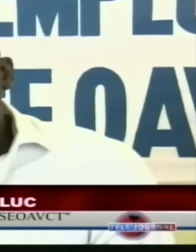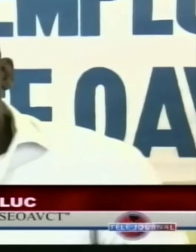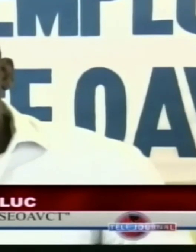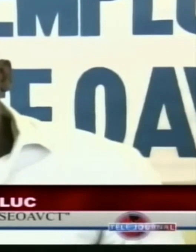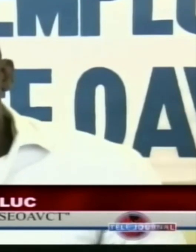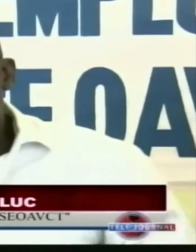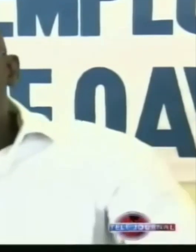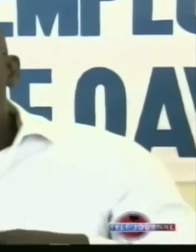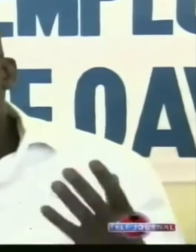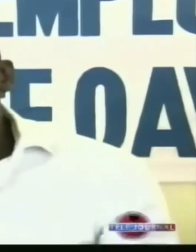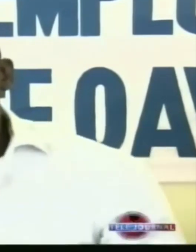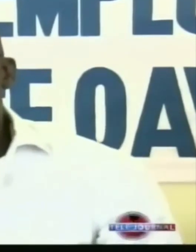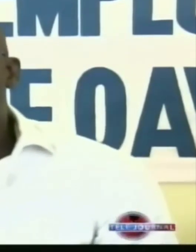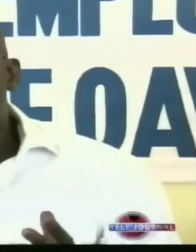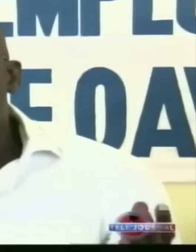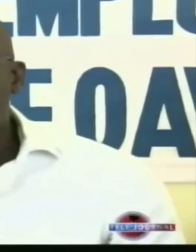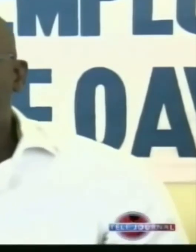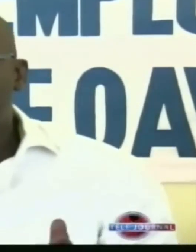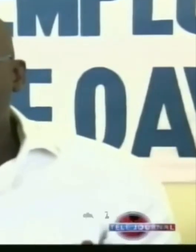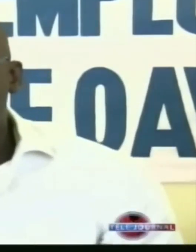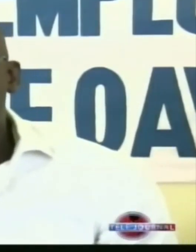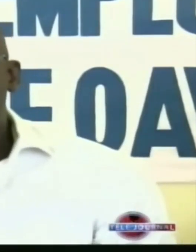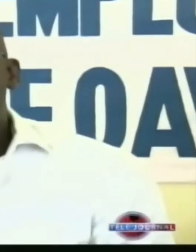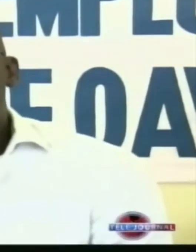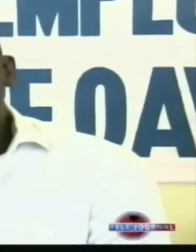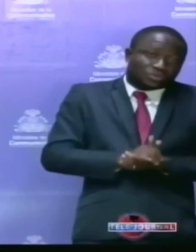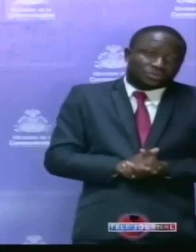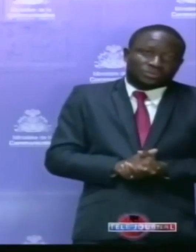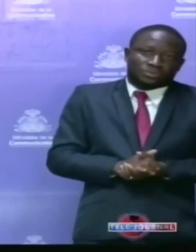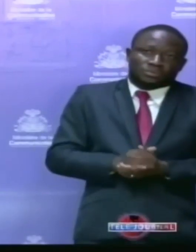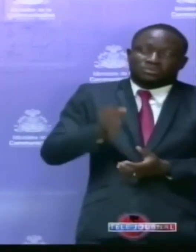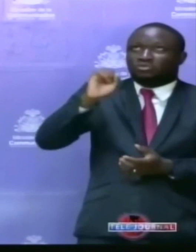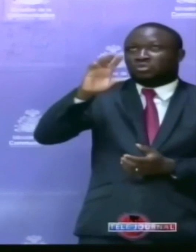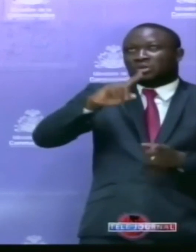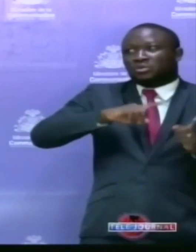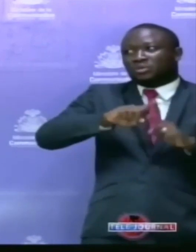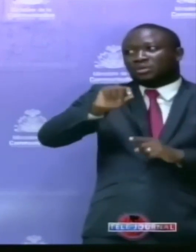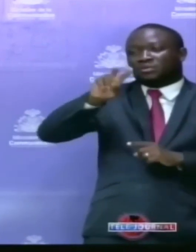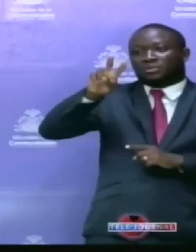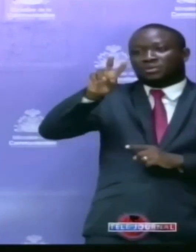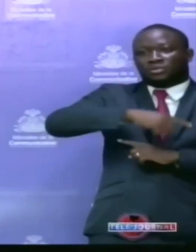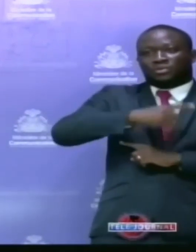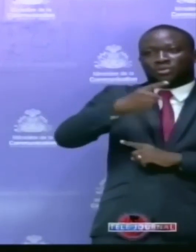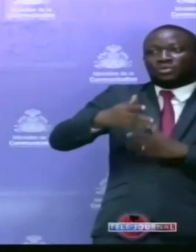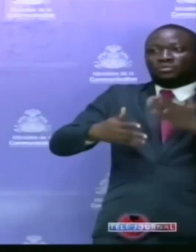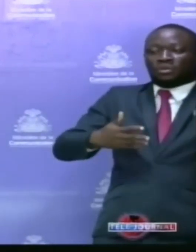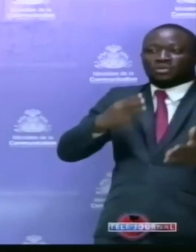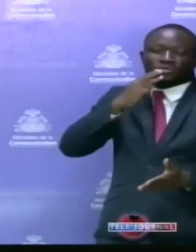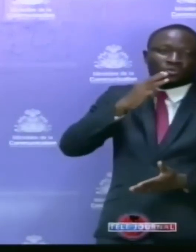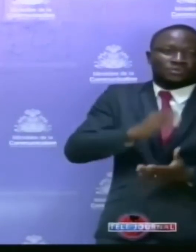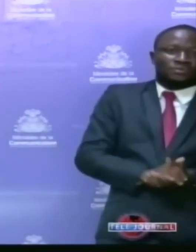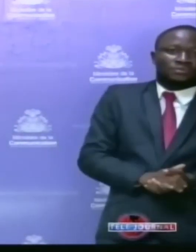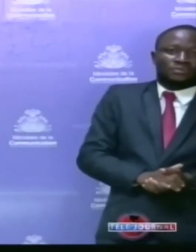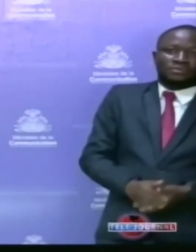lançons pour permettre que OAVCT s'était déconcentré assez. Voilà. Et merci avec tout le monde qui était branché